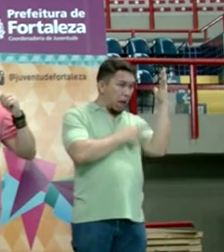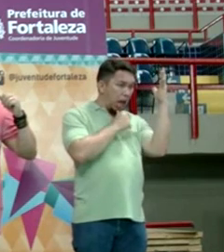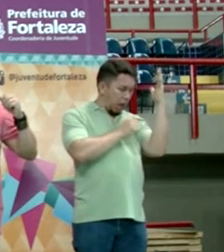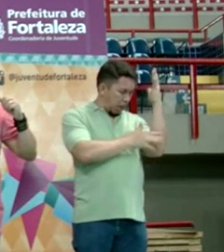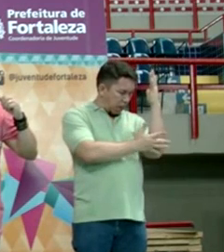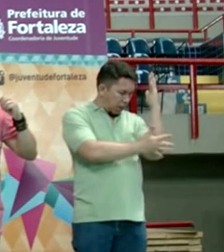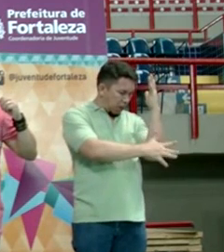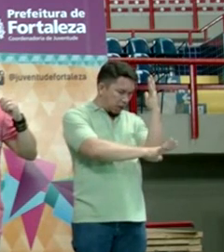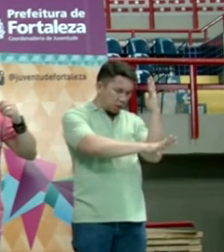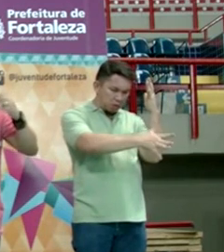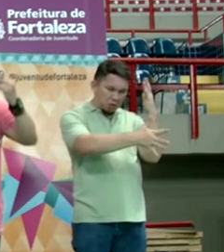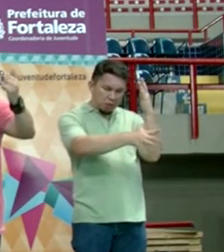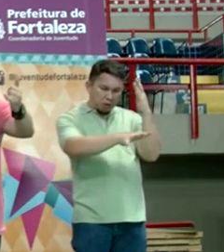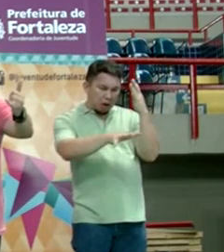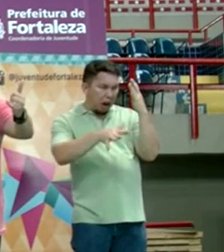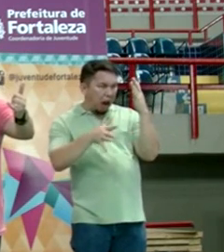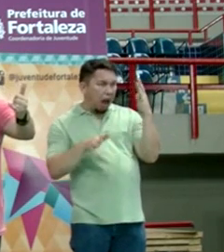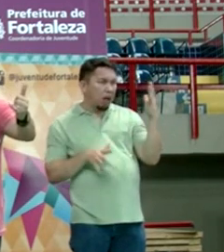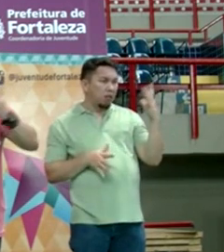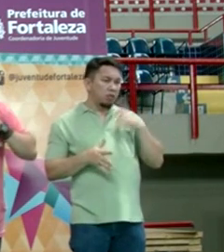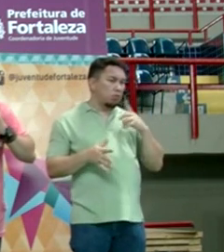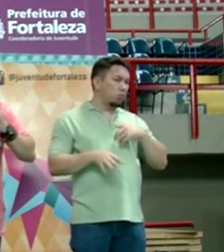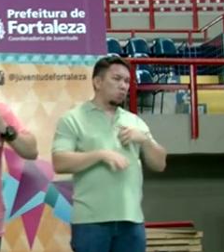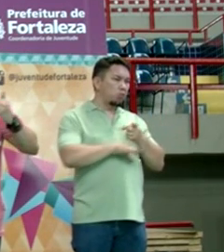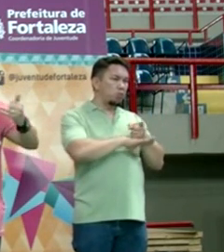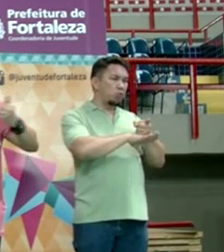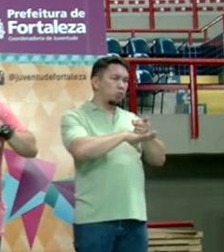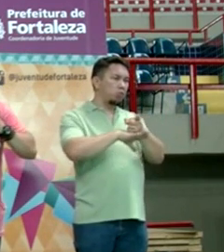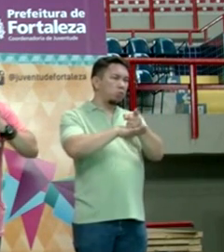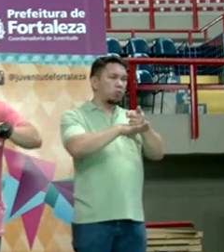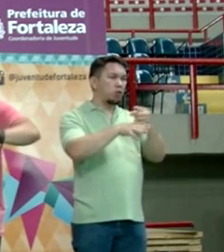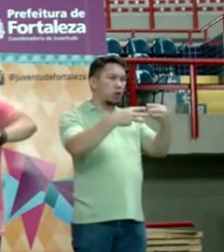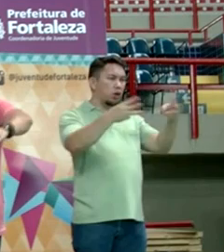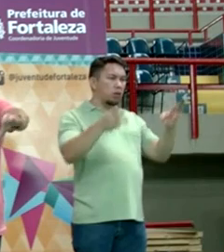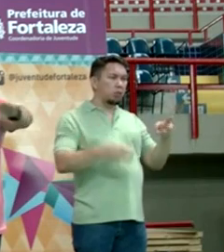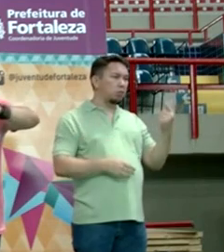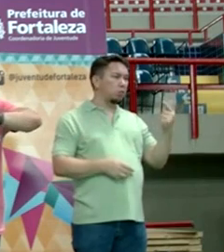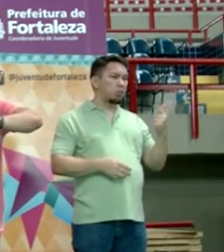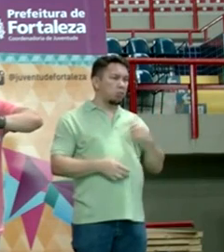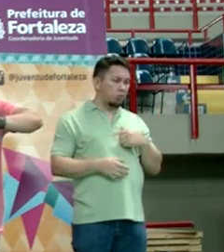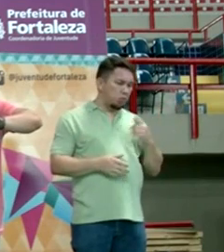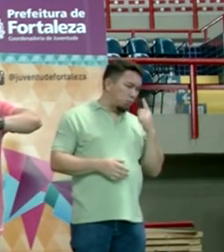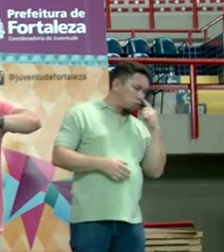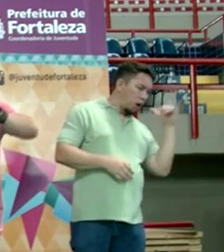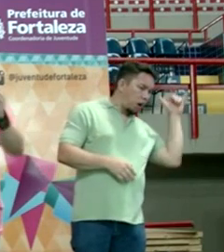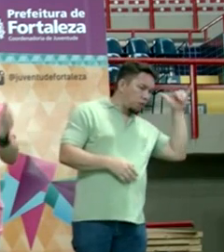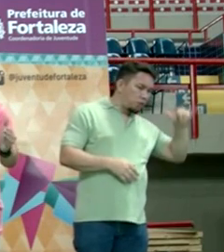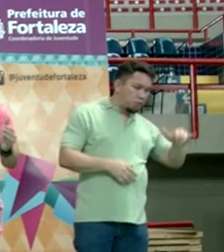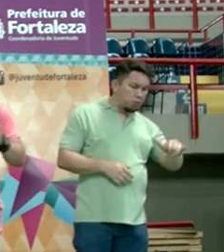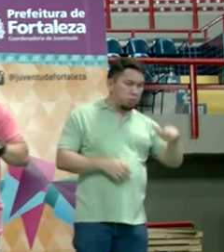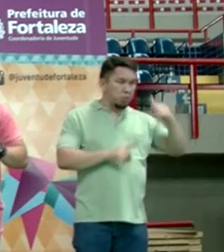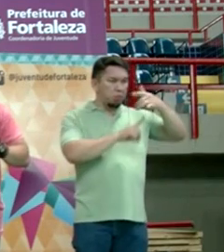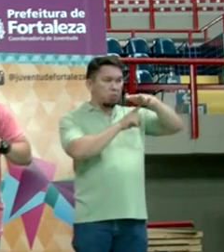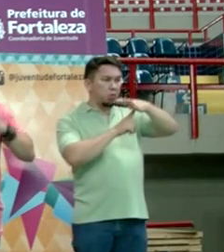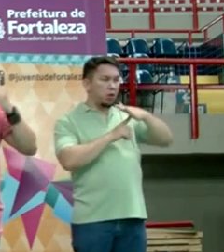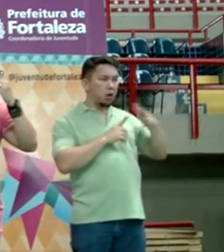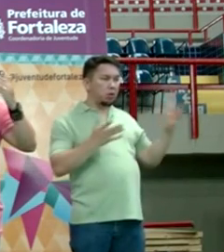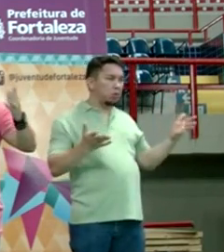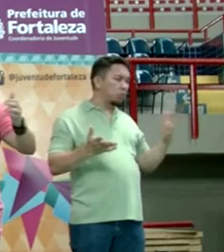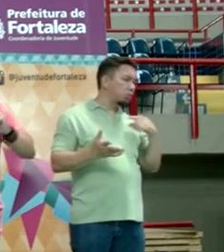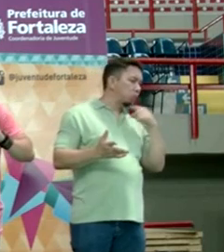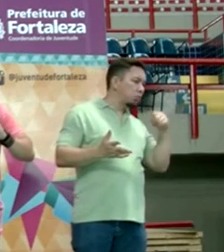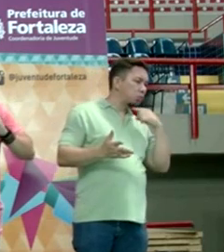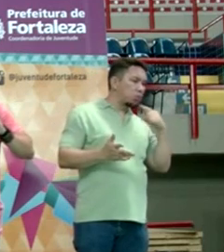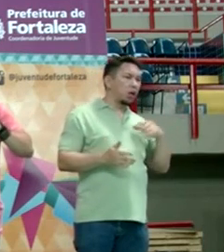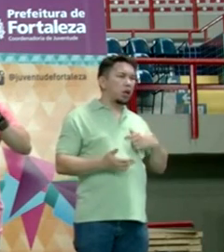água. Então o que acontece? Não dá para usar tanque, caminhão, não tem espaço para avião, helicóptero era pequeno, o